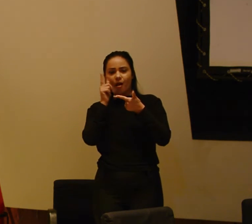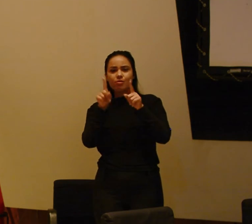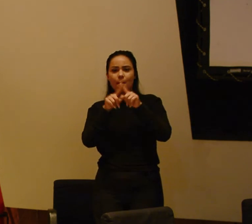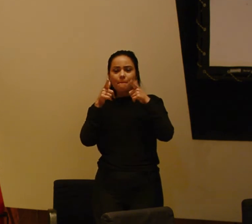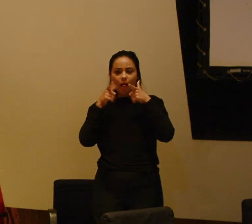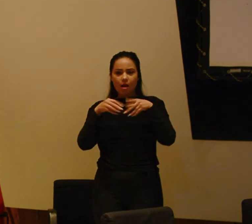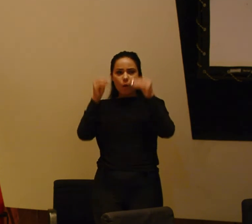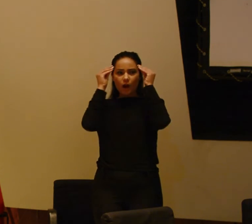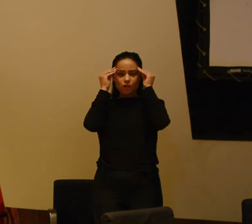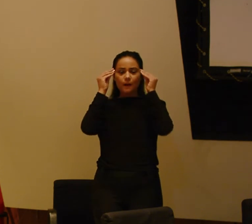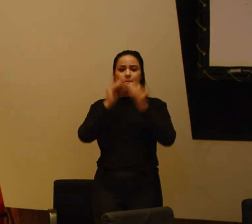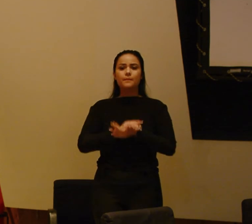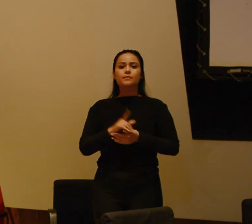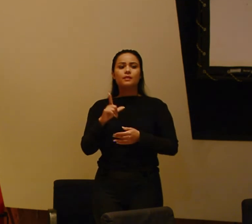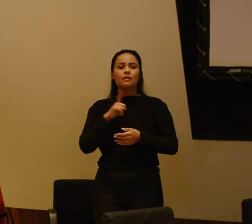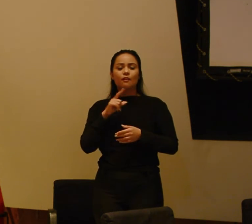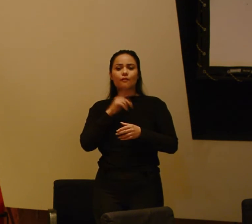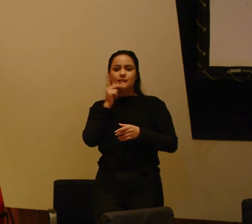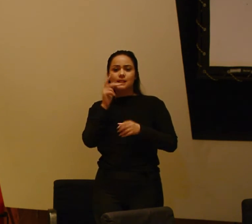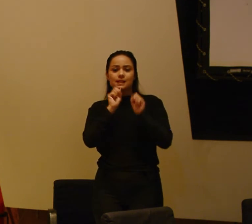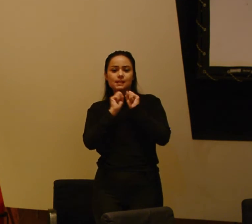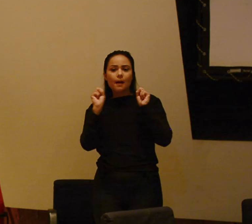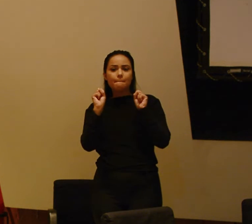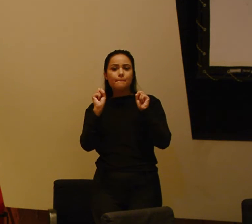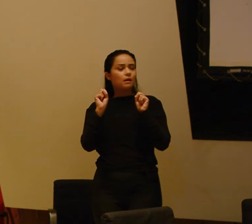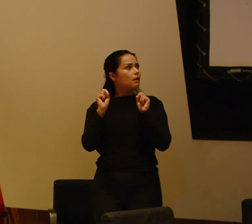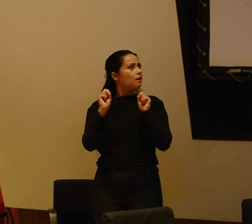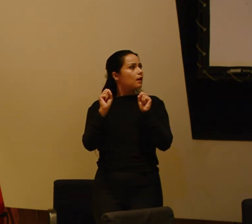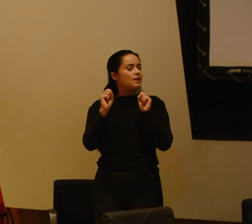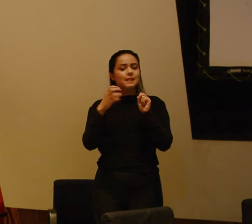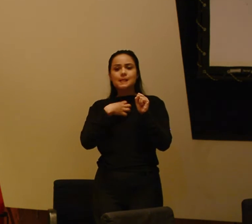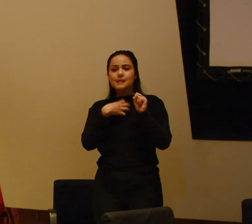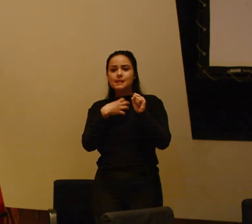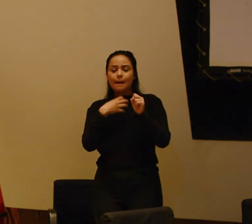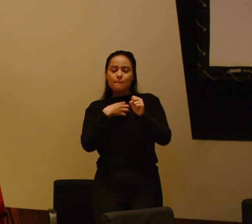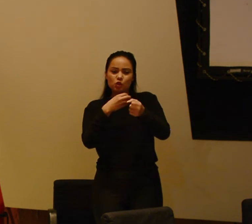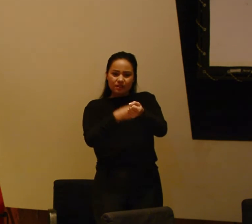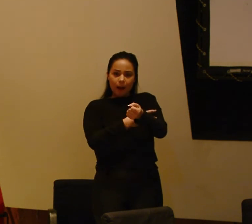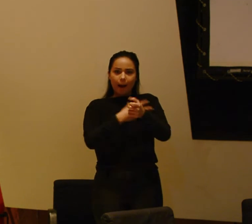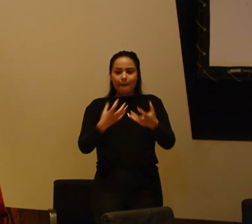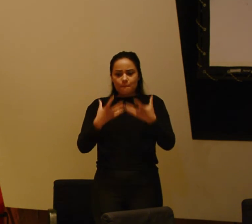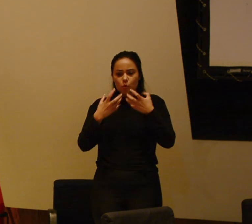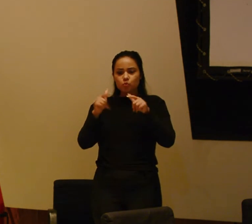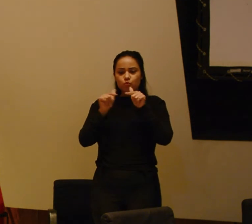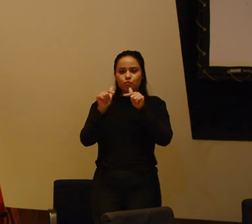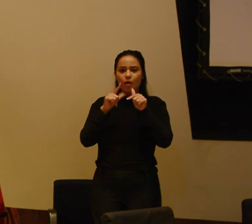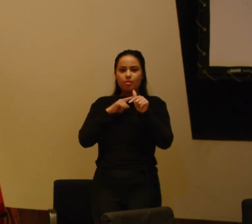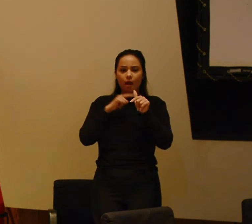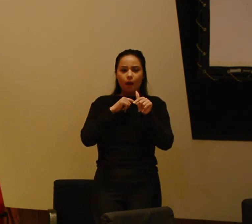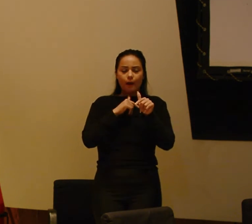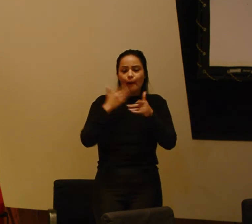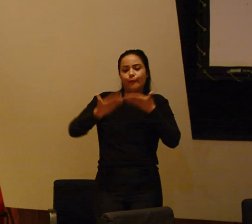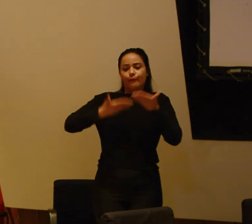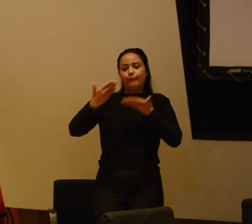das colegas falou da parte do sistema límbico. Esse fator emocional que a música trabalha numa primeira instância, que